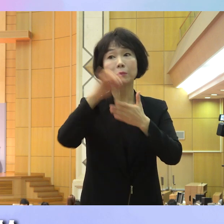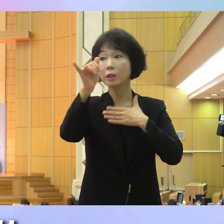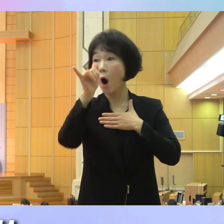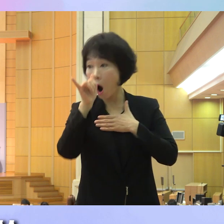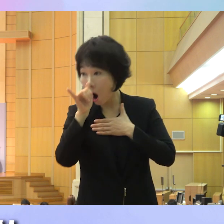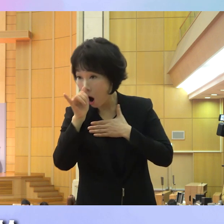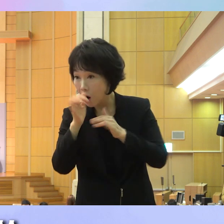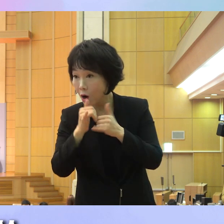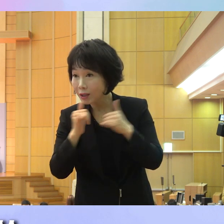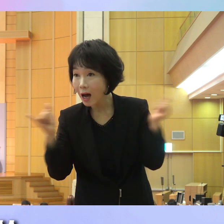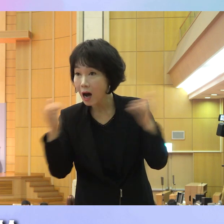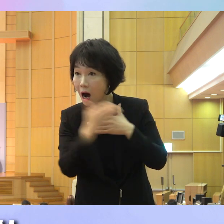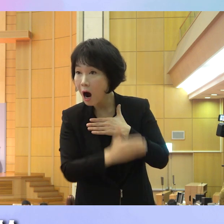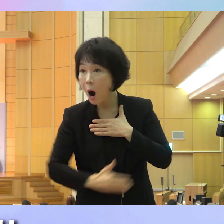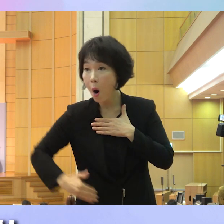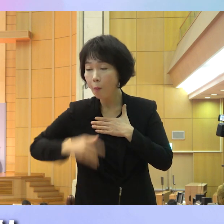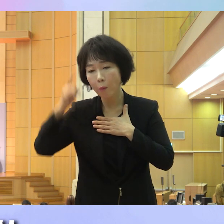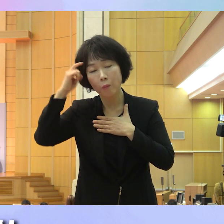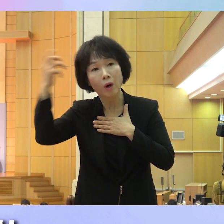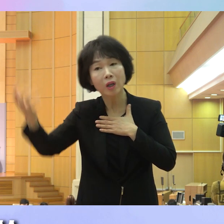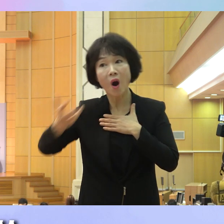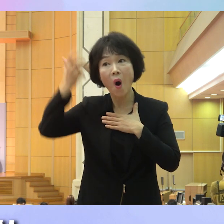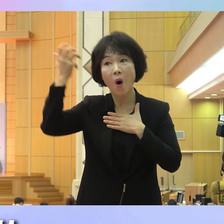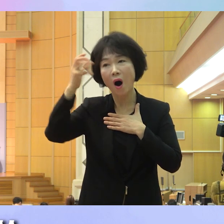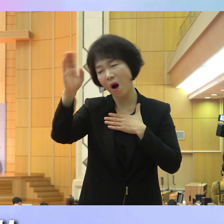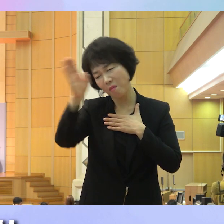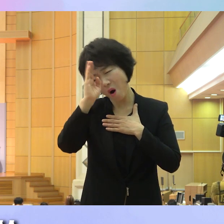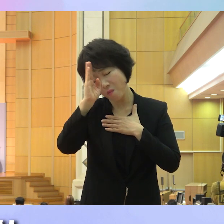몸과 영혼 병든 자,